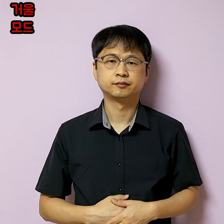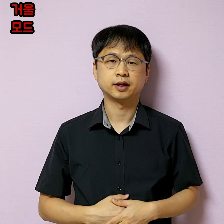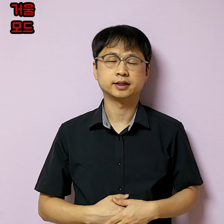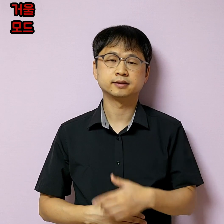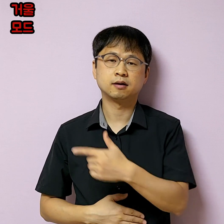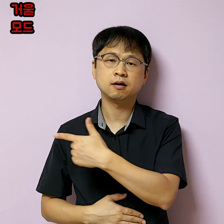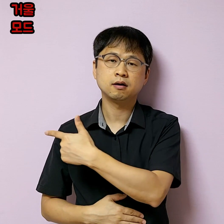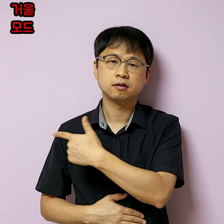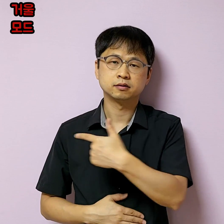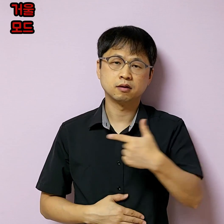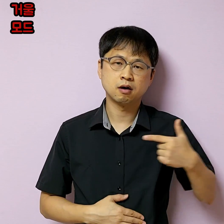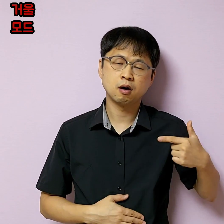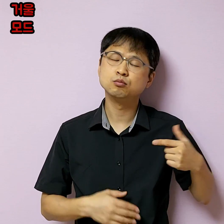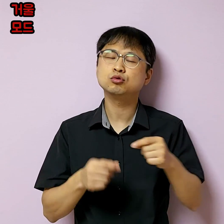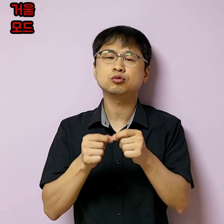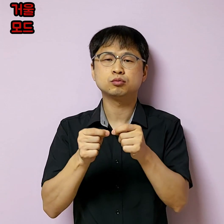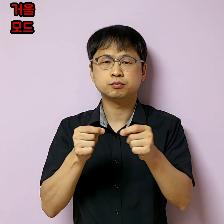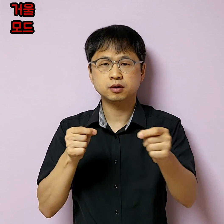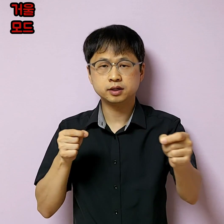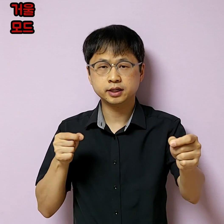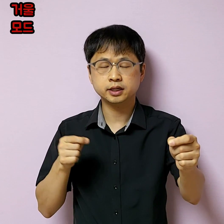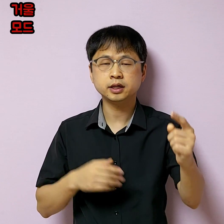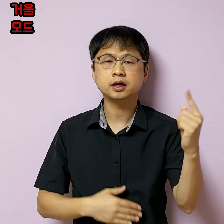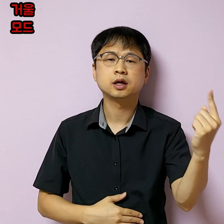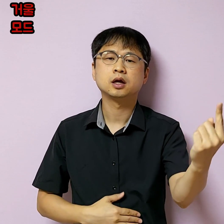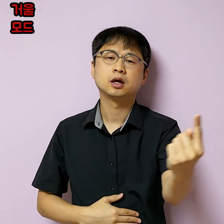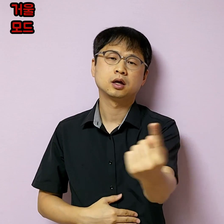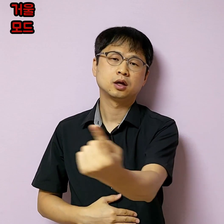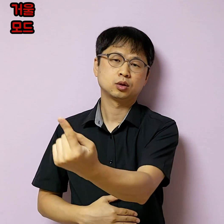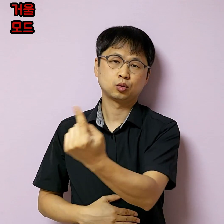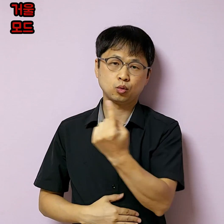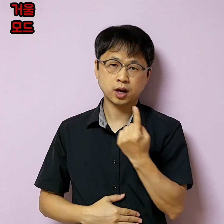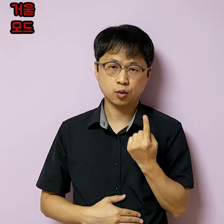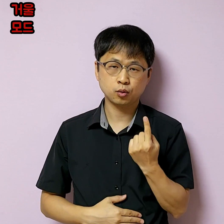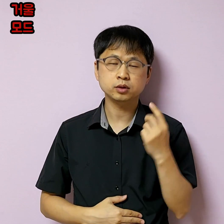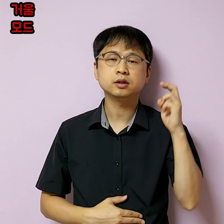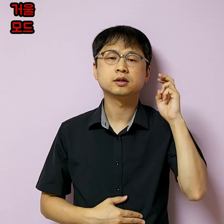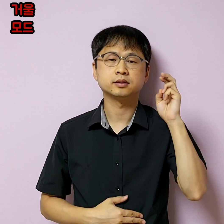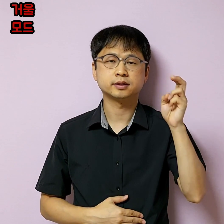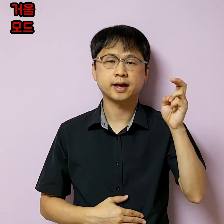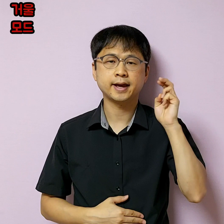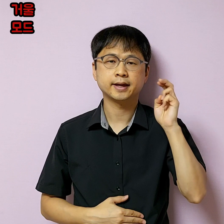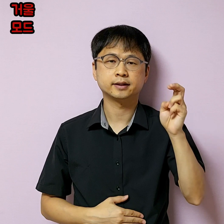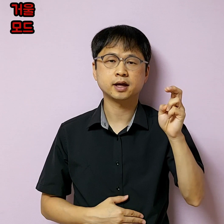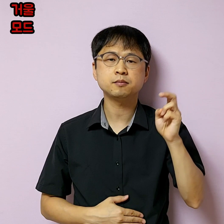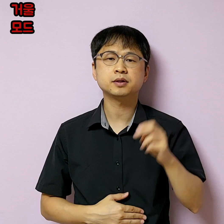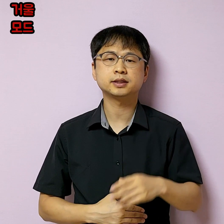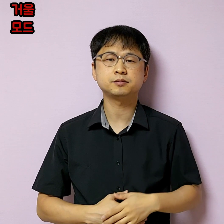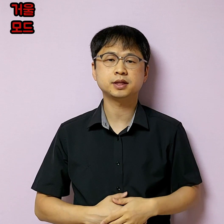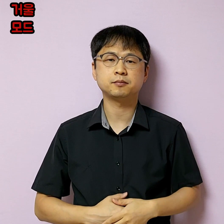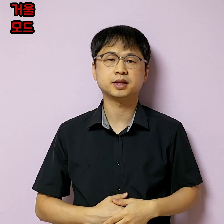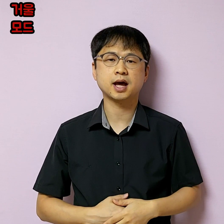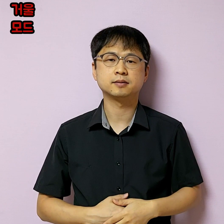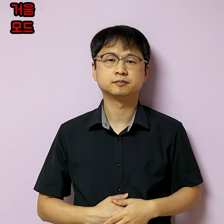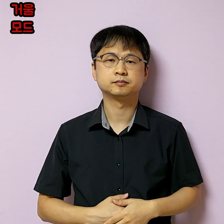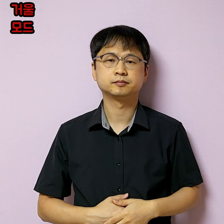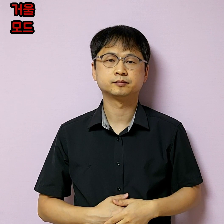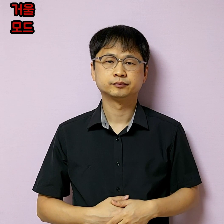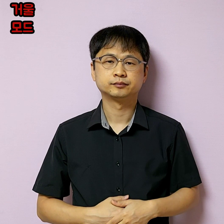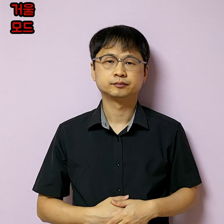네, 그래서 너무 멀리 돌아온 듯해 이렇게 표현하시면 됩니다.